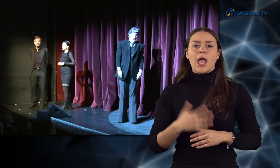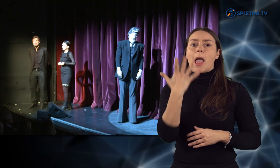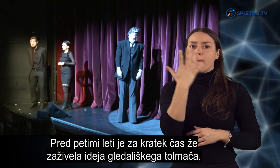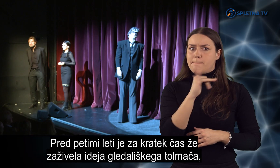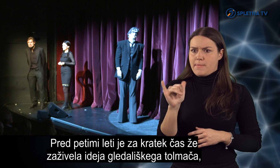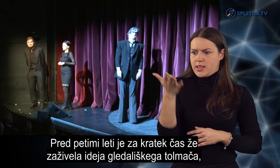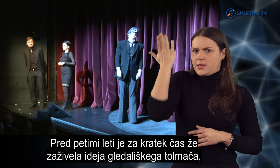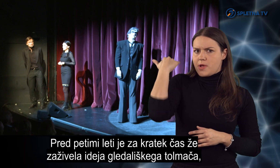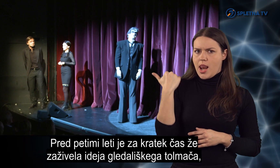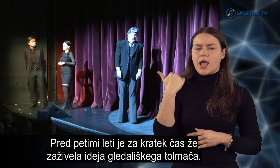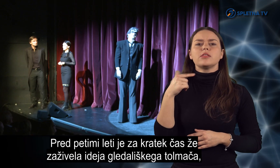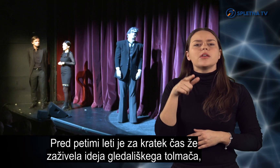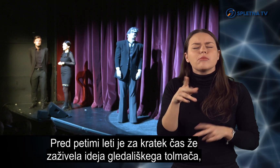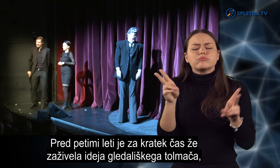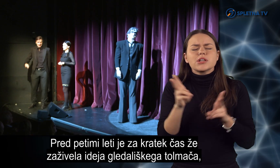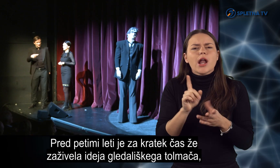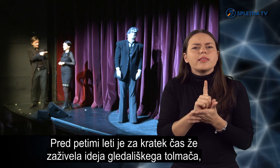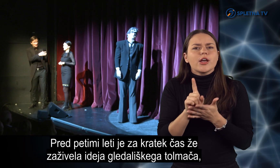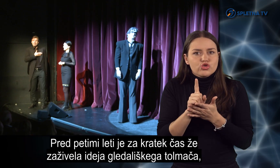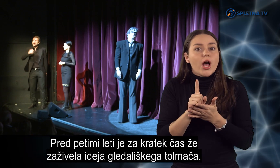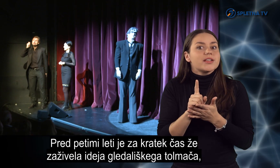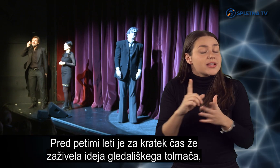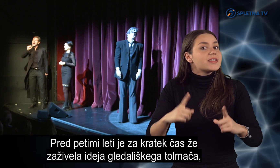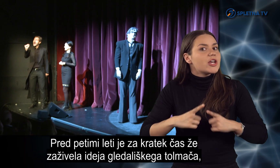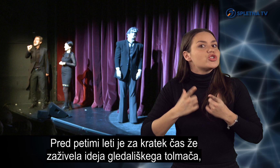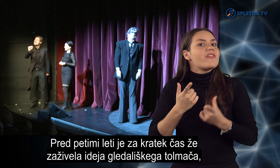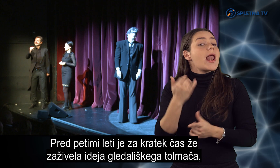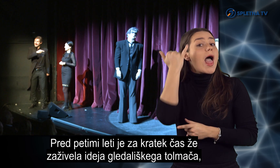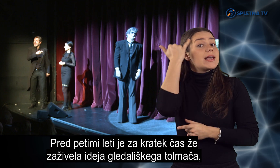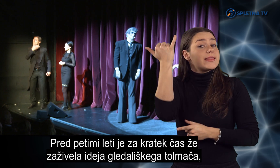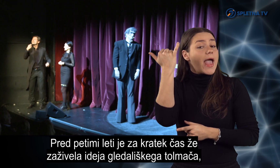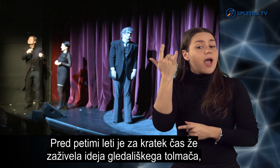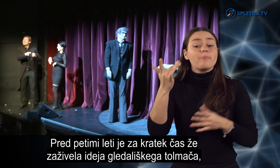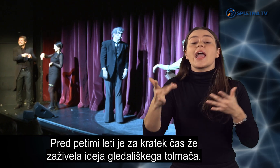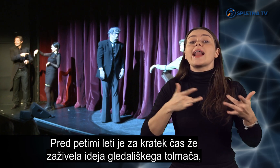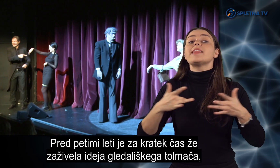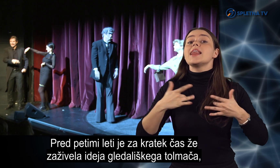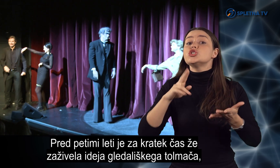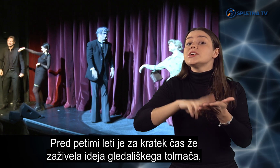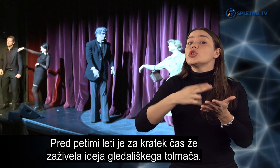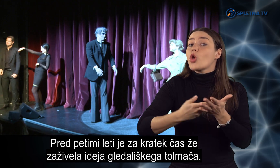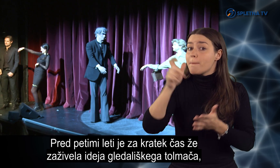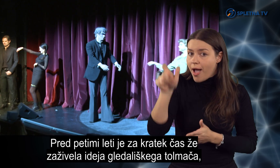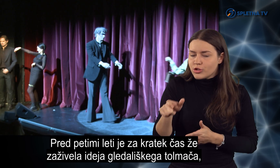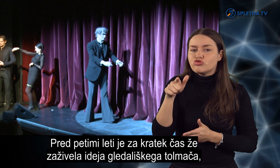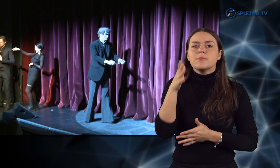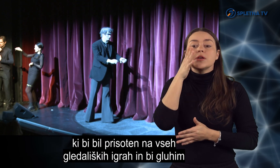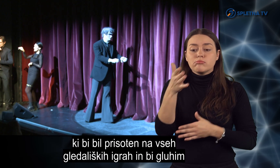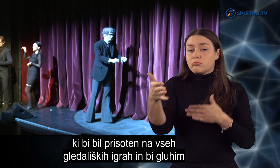Pred 5 leti je za kratek čas že zaživela ideja gledališkega tolmača, ki bi bil prisoten na vseh gledaliških igrah